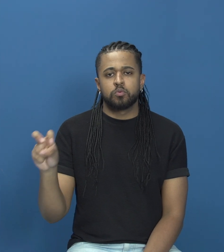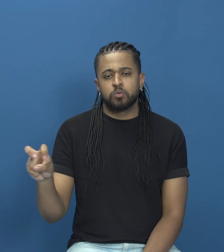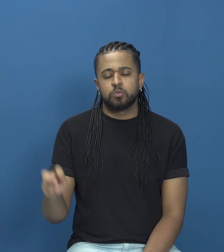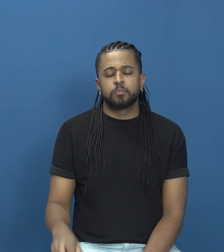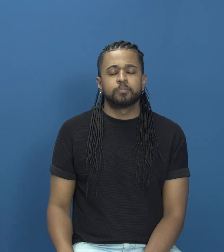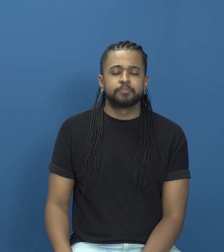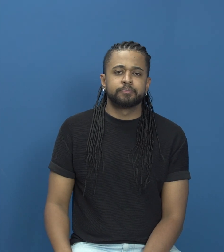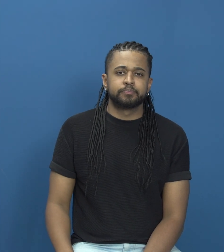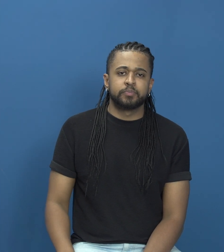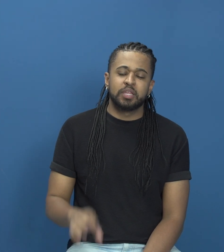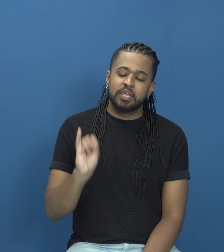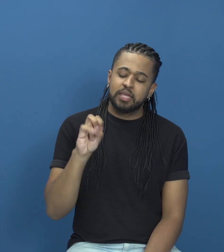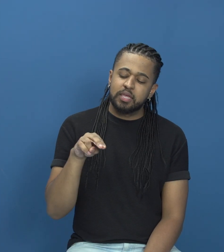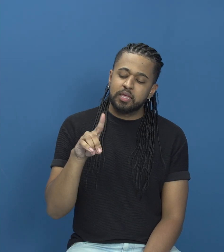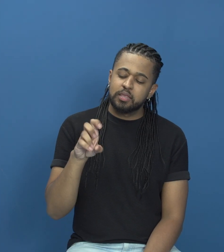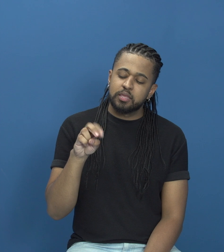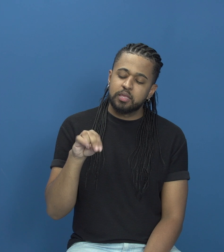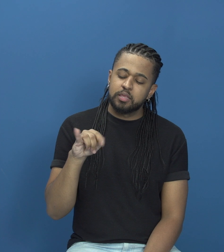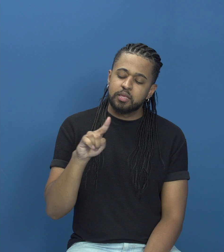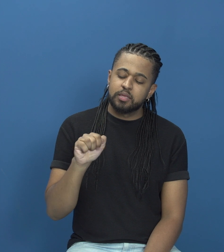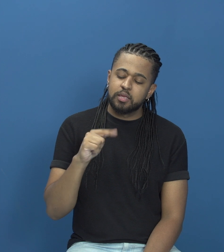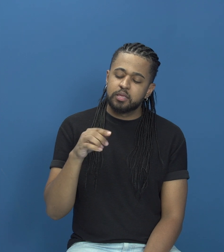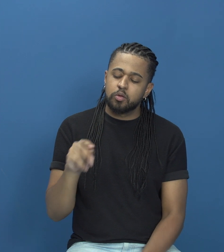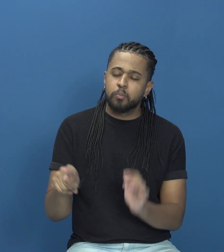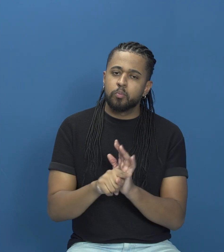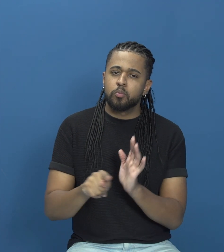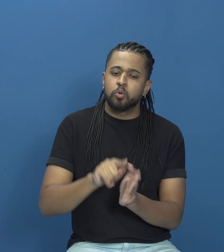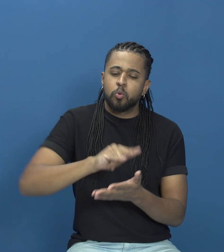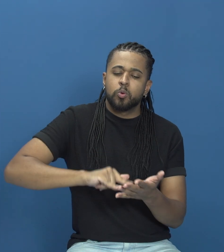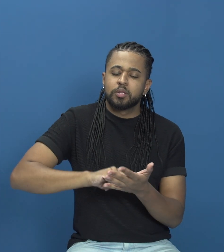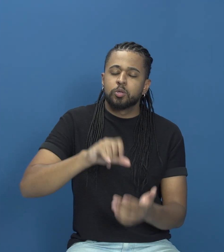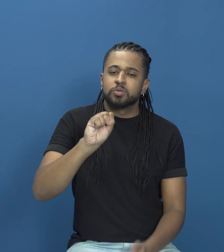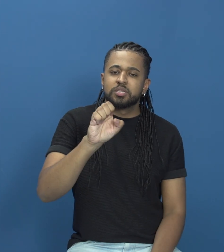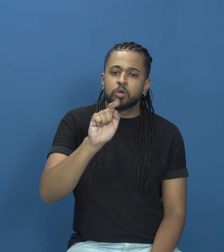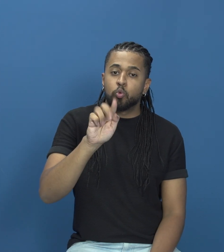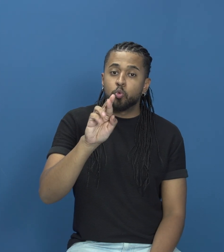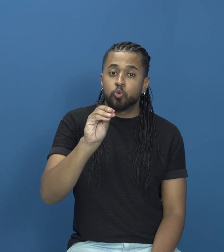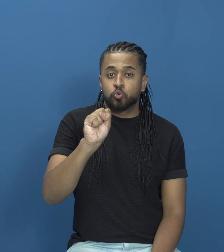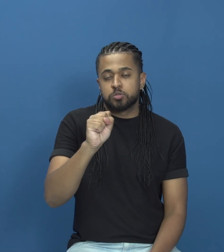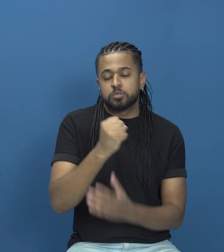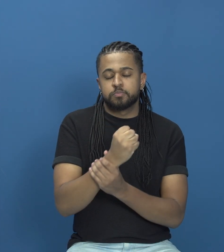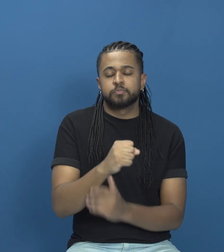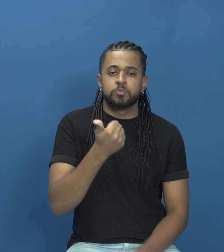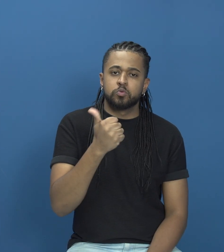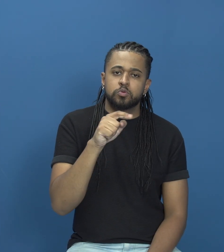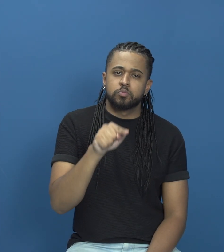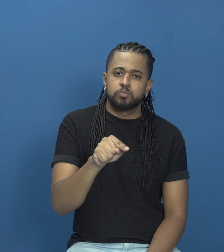11.8.4.1.1.5. Indenizações decorrentes de contratos de seguros.